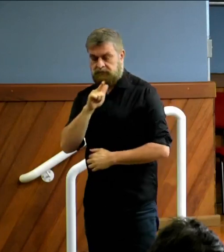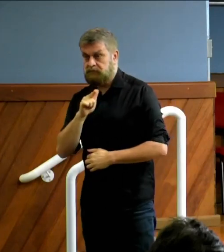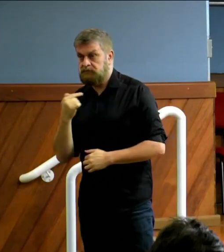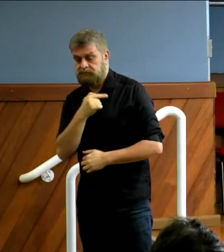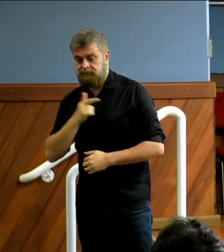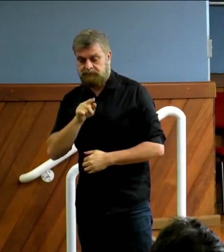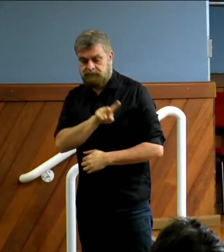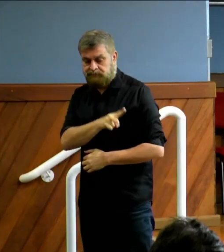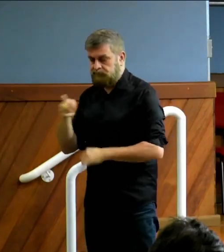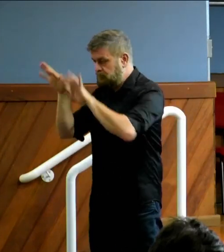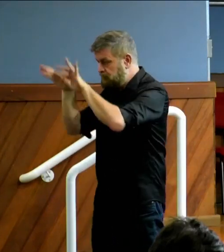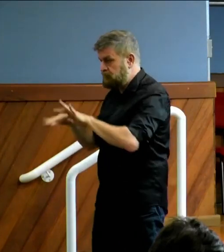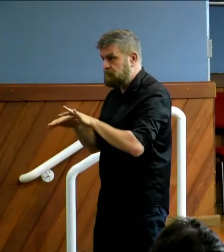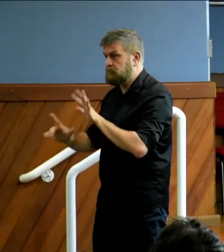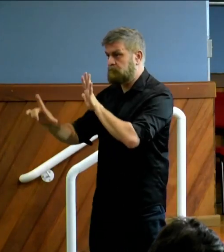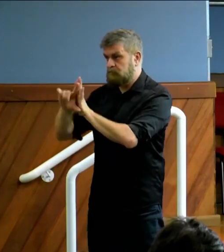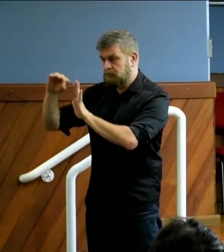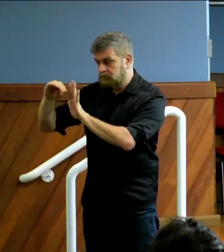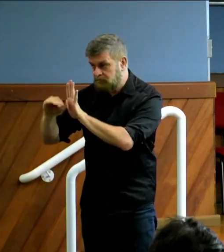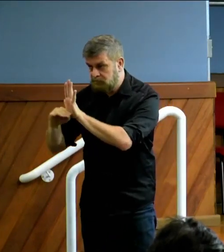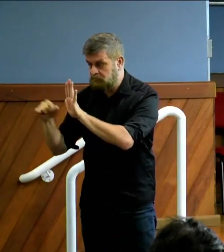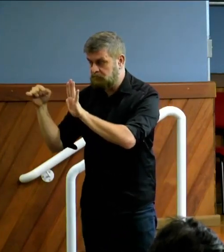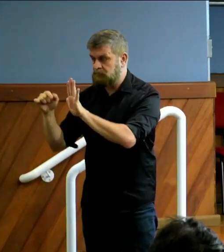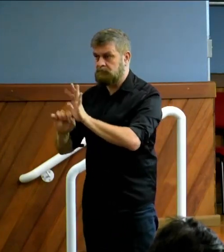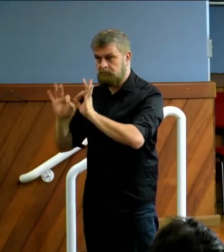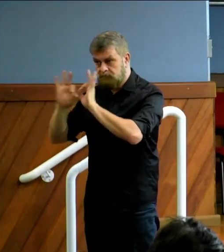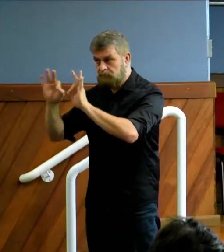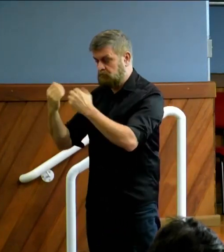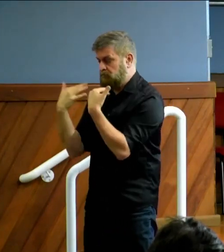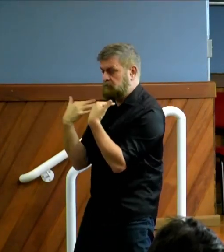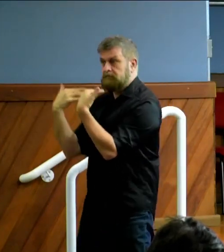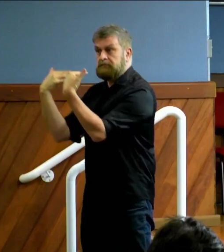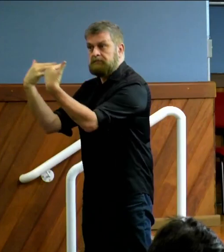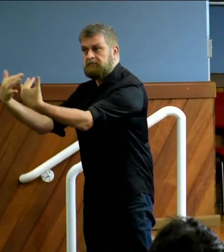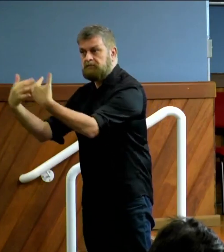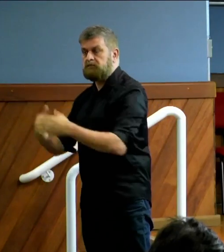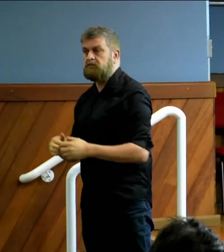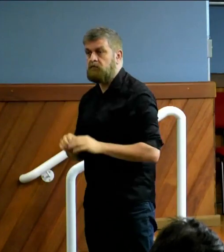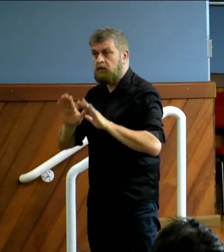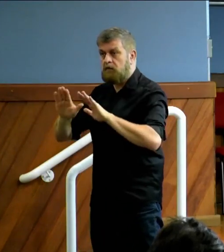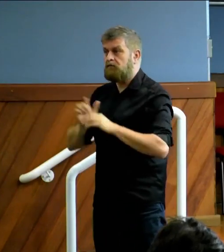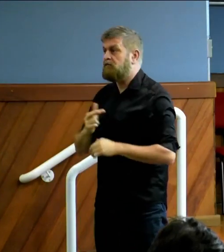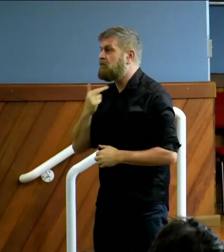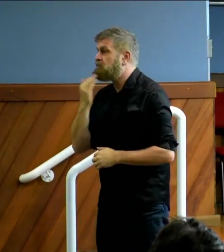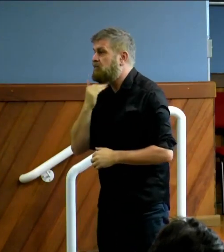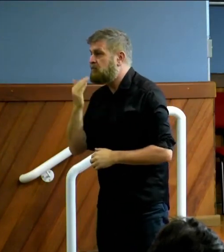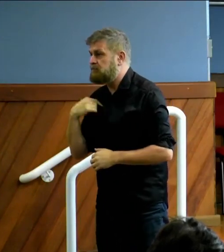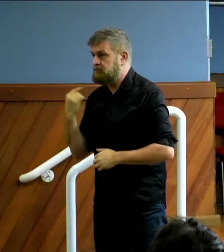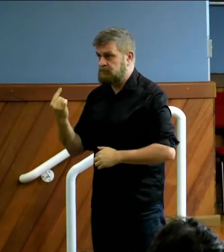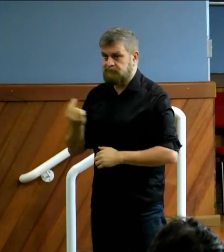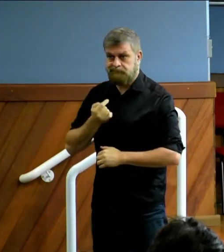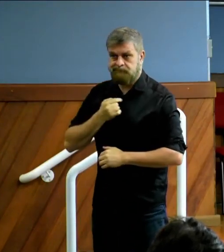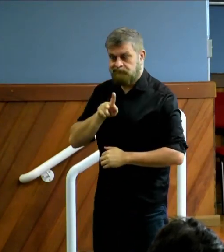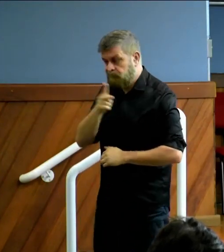porque digitalização é legal, é pop, dá ibope, né, vamos dizer assim, mas não dá. Se a gente não